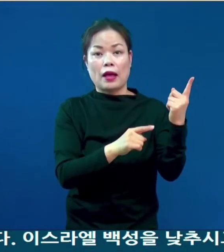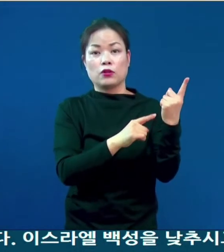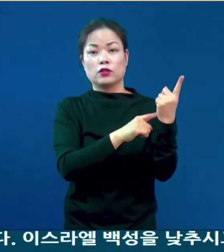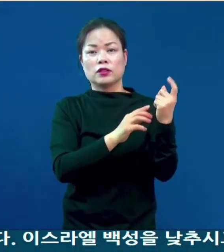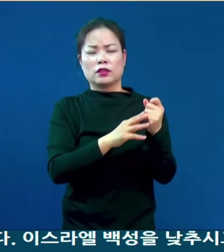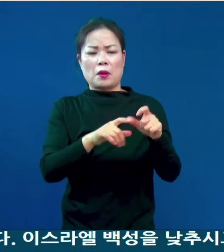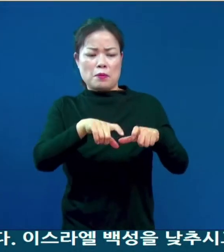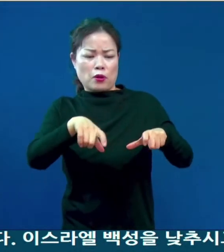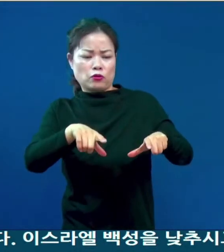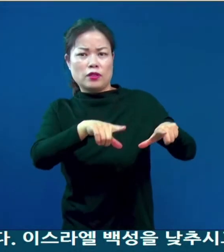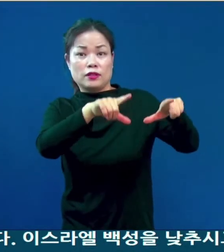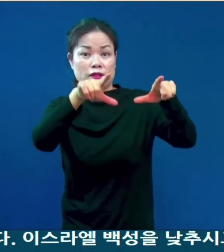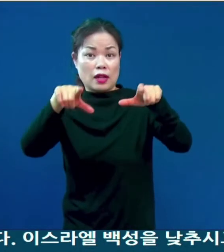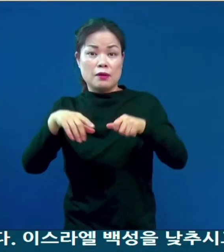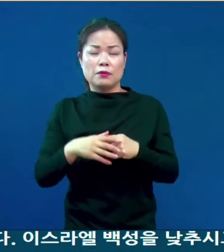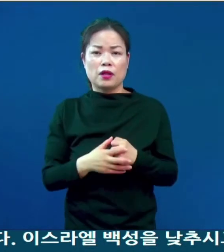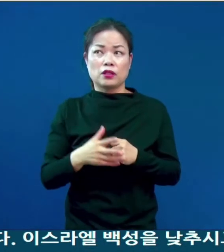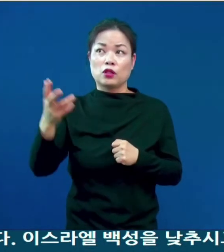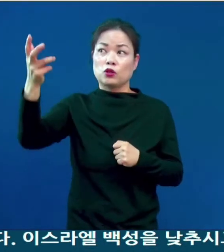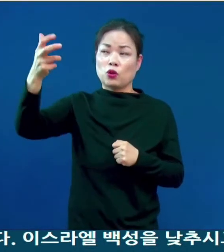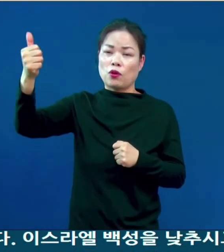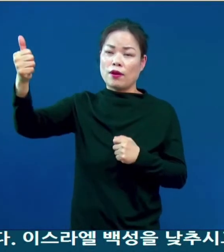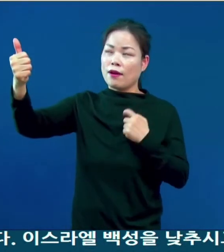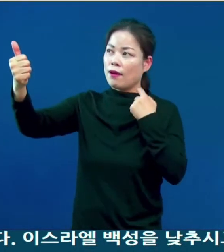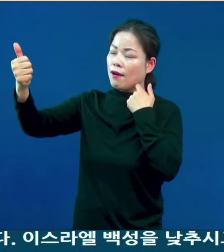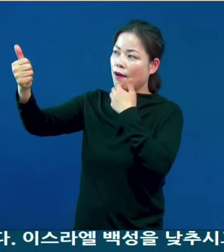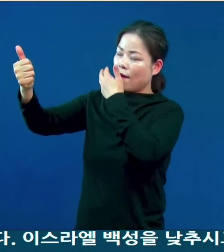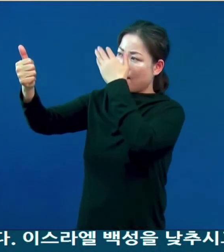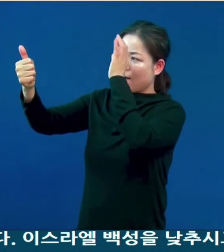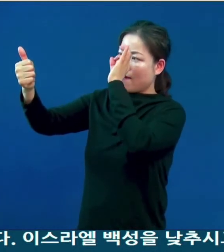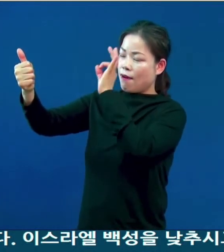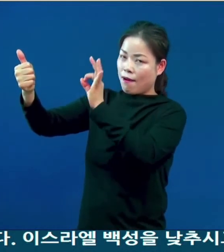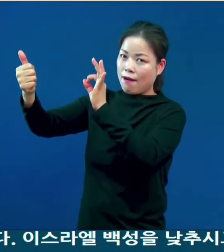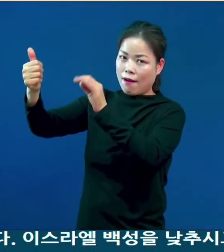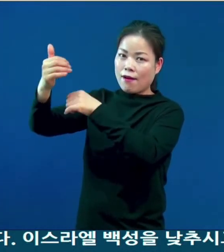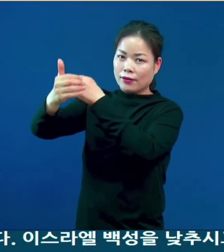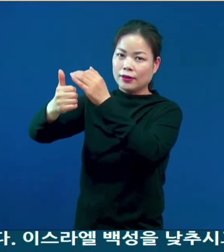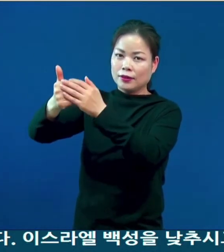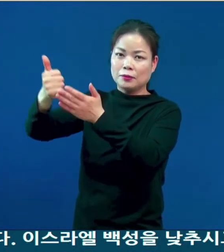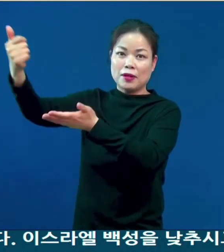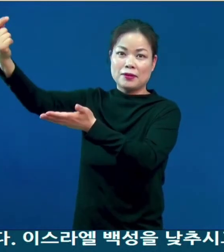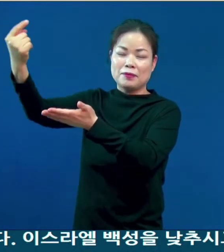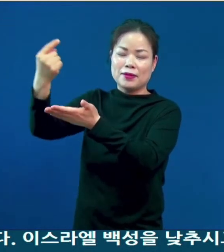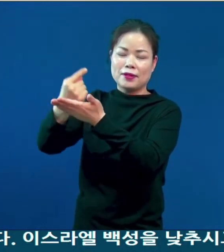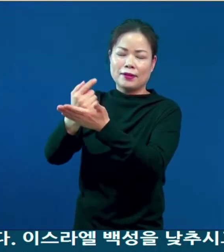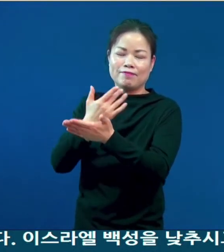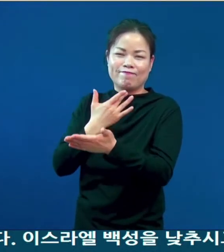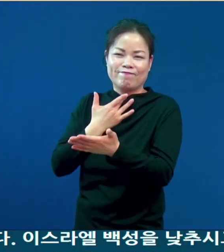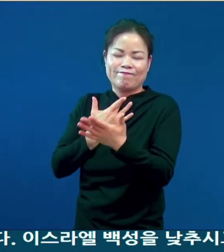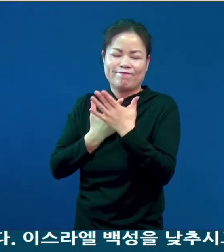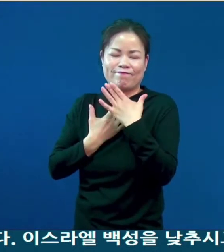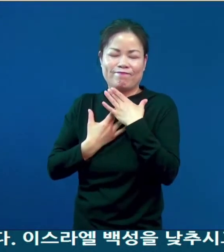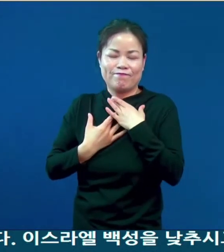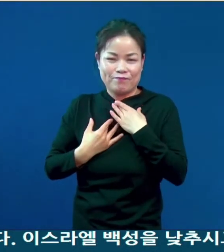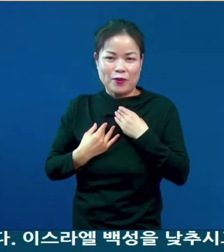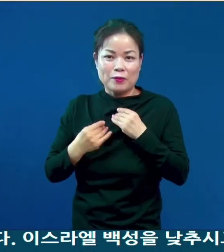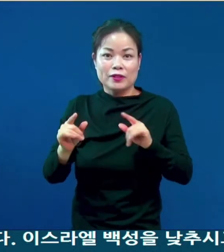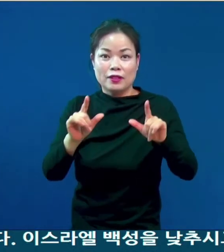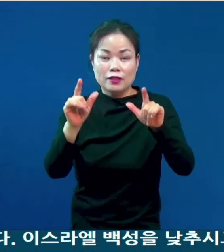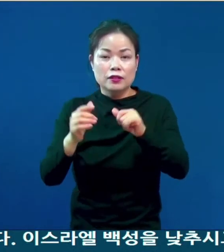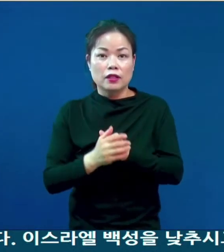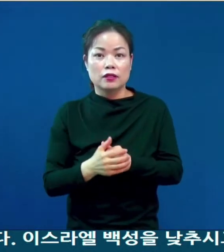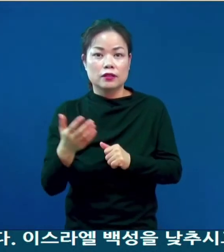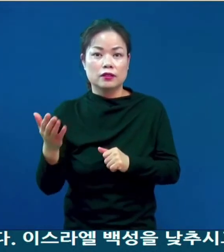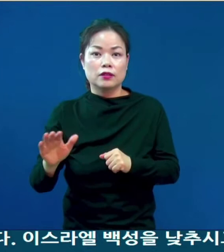그의 평소의 삶이 여호와의 아름다움을 바라보며 하나님의 임재를 갈망하며 살았습니다.